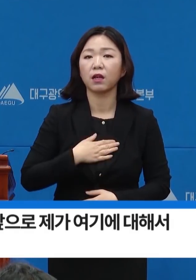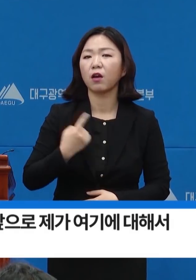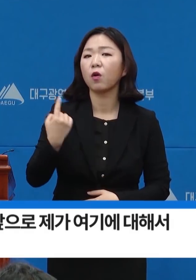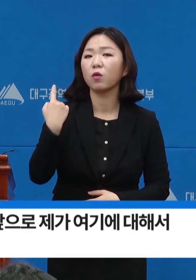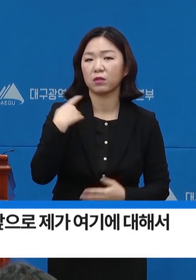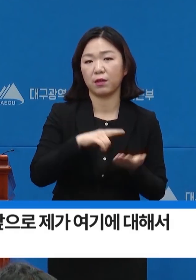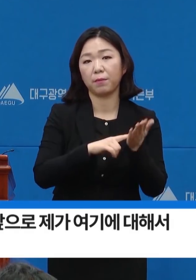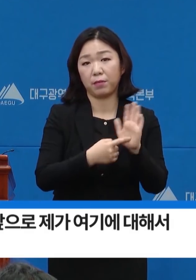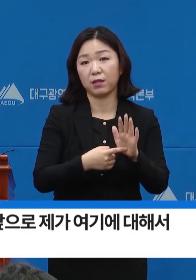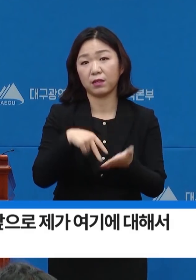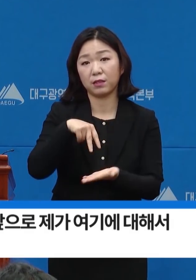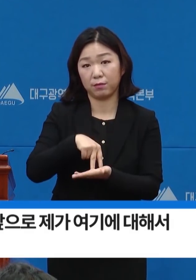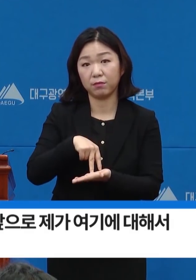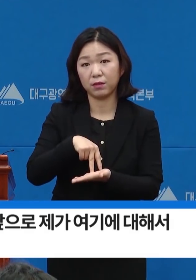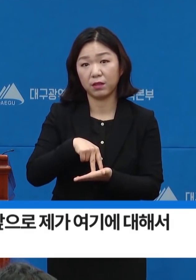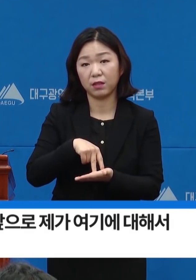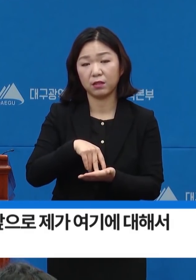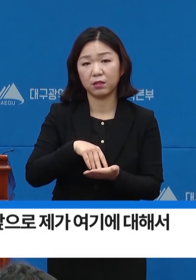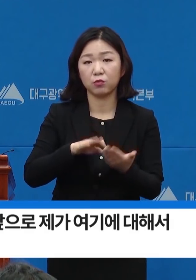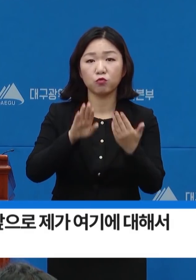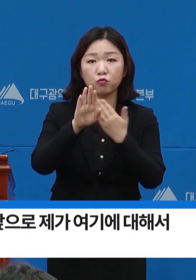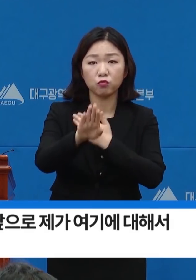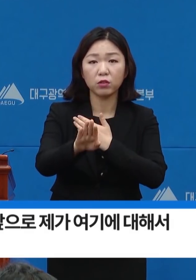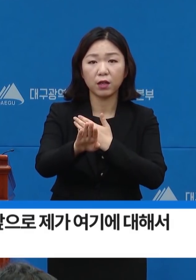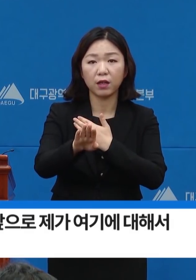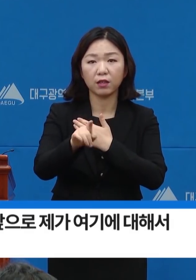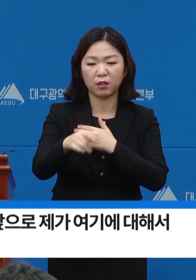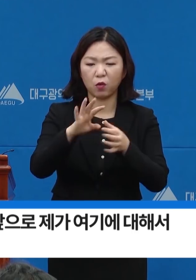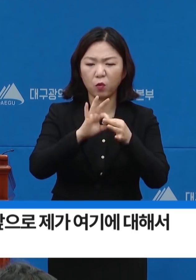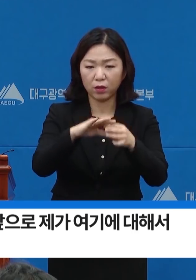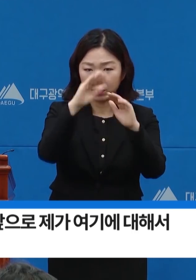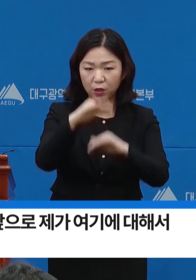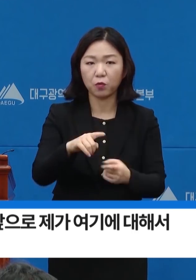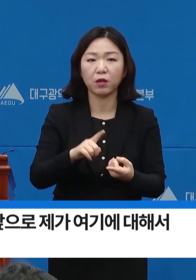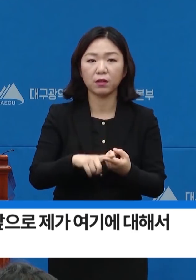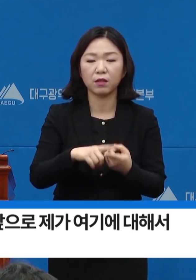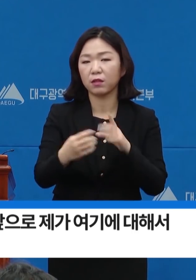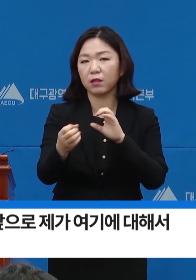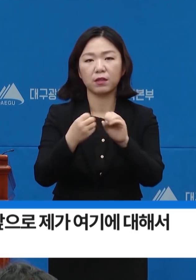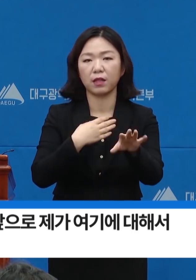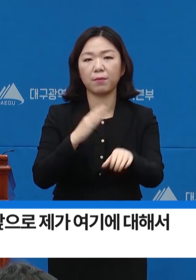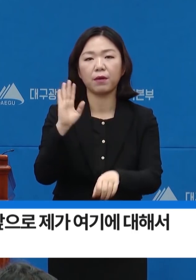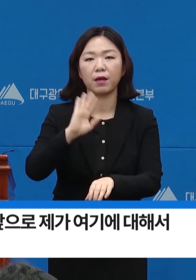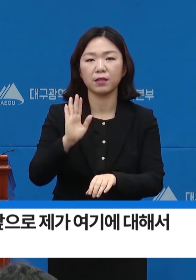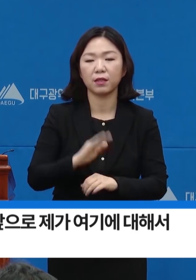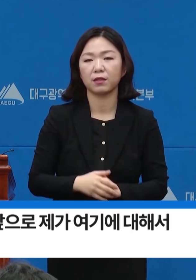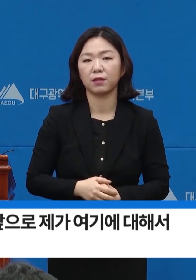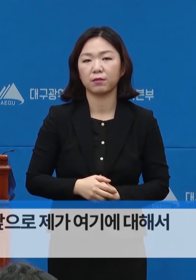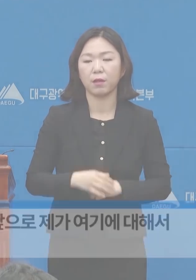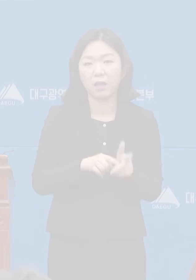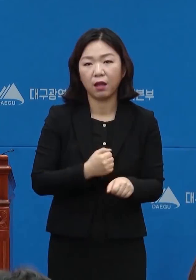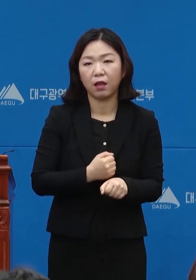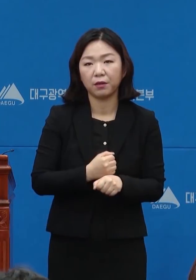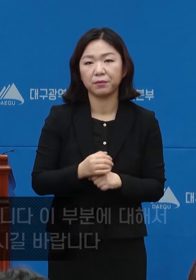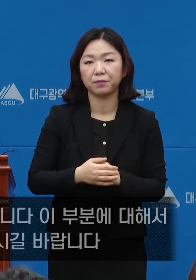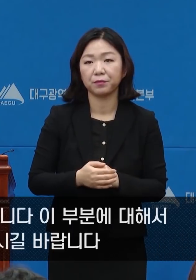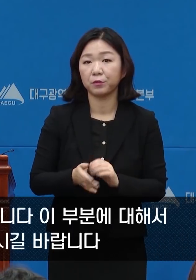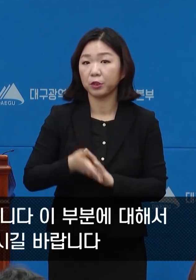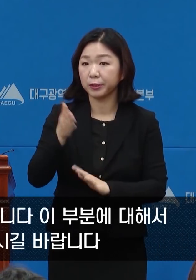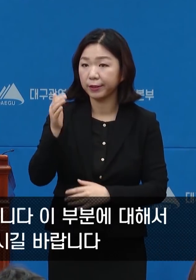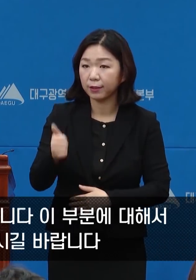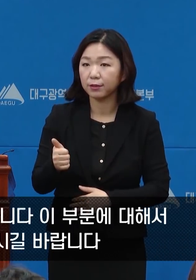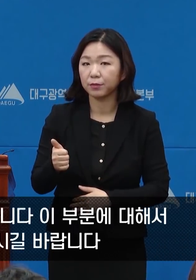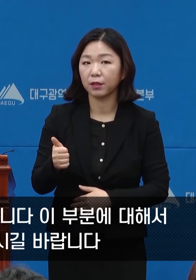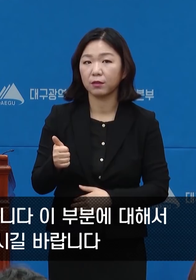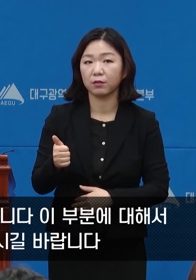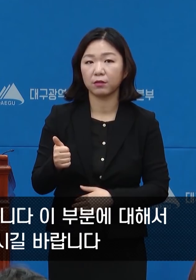어제 밝힌 입장입니다. 이 이상 앞으로 제가 여기에 대해서 해명하지 않겠습니다. 마음껏 떠드십시오.